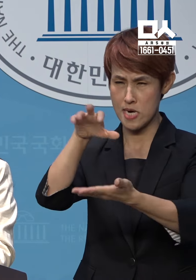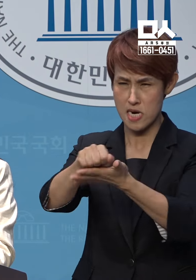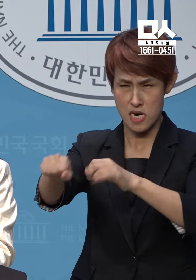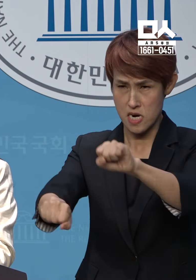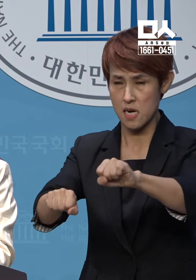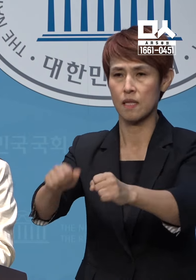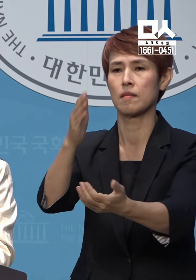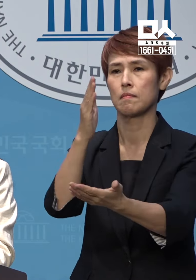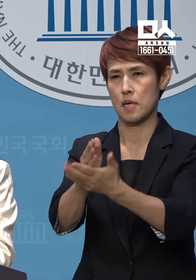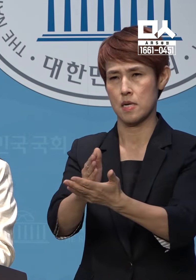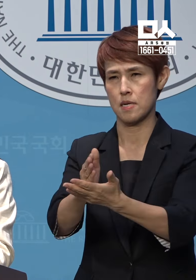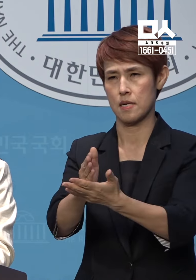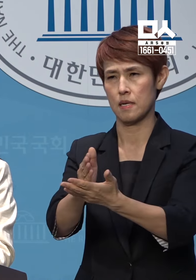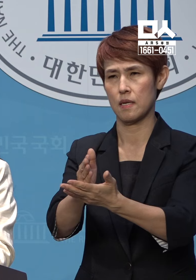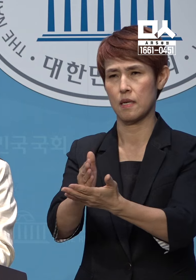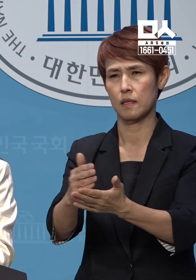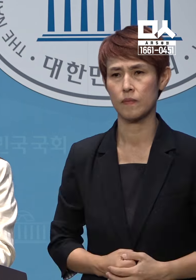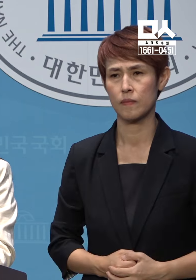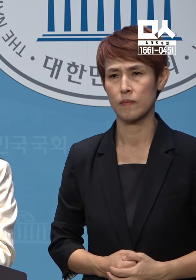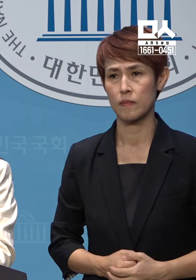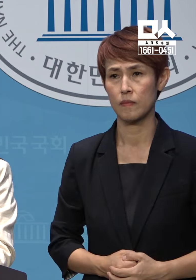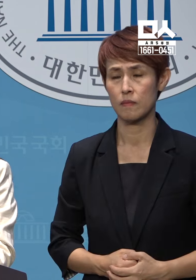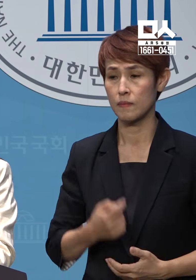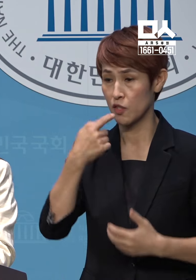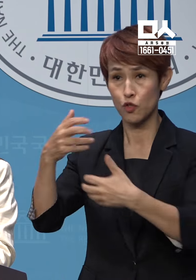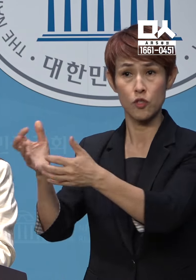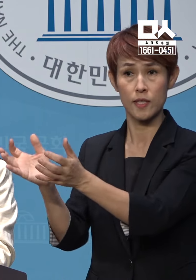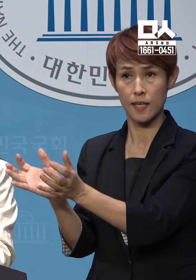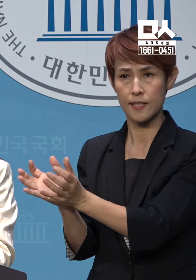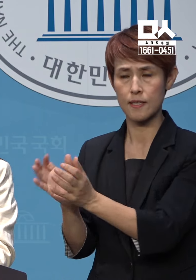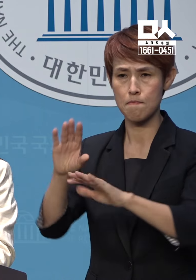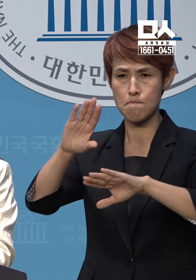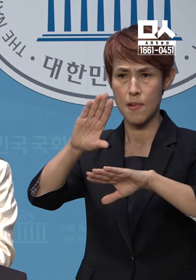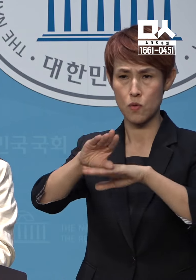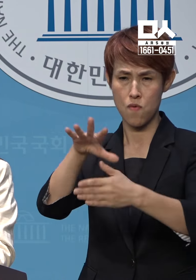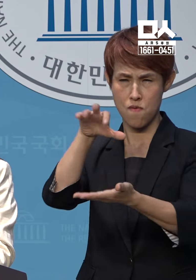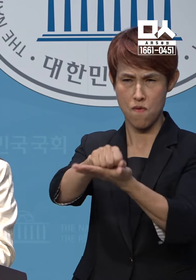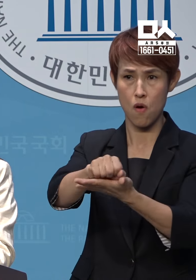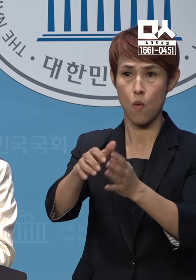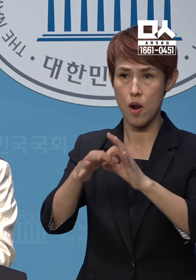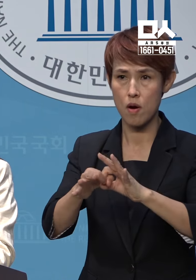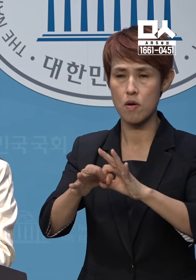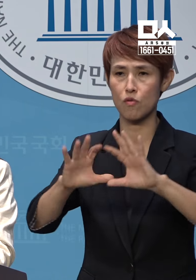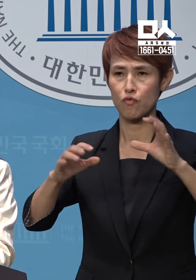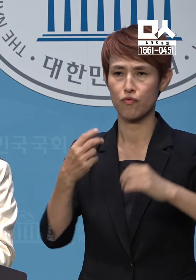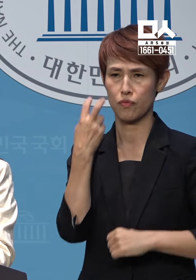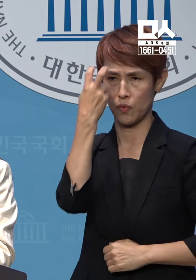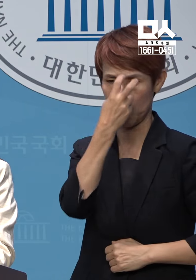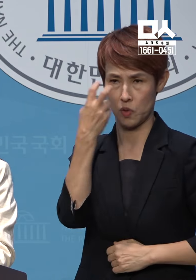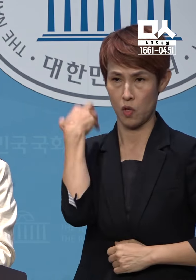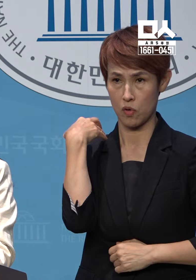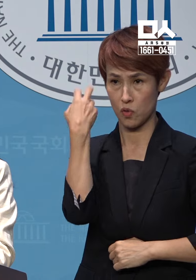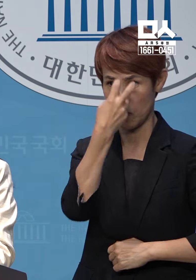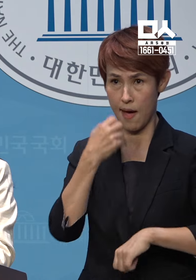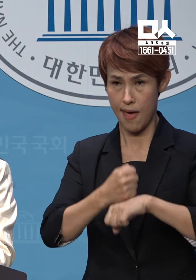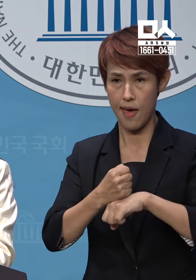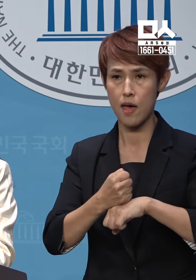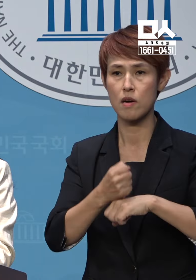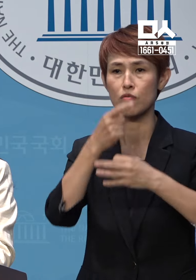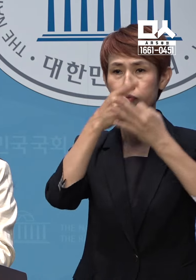무도한 흉계를 버리십시오 더불어민주당은 방송 장학 관련 국정조사로 윤성열 정부의 잘못을